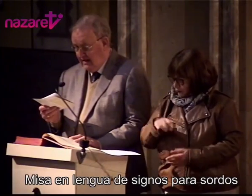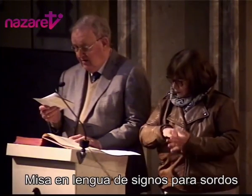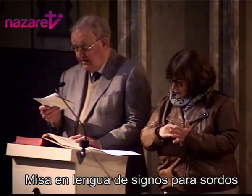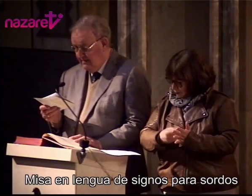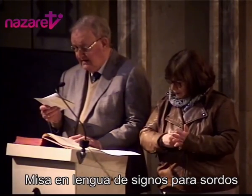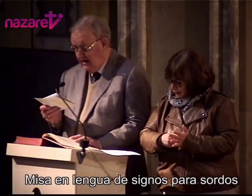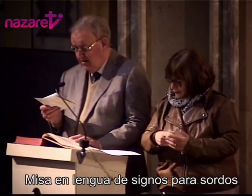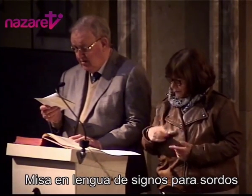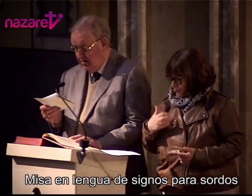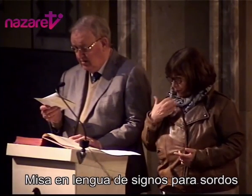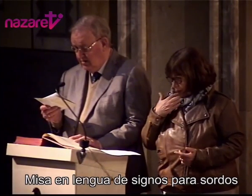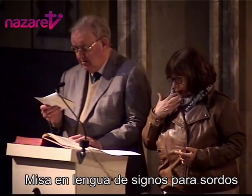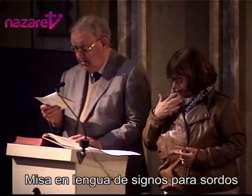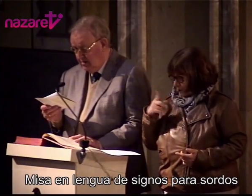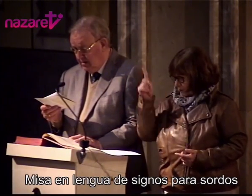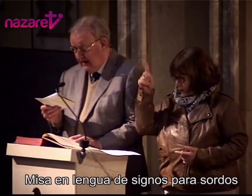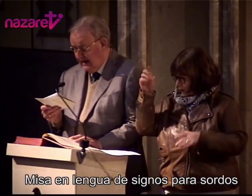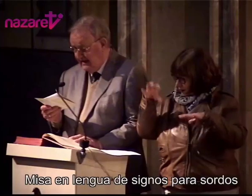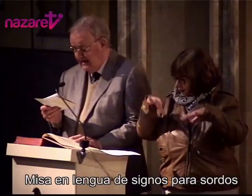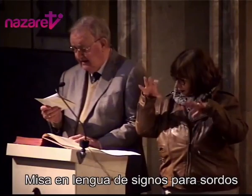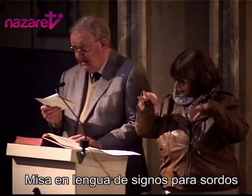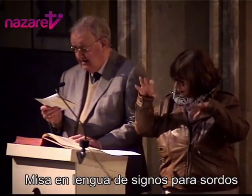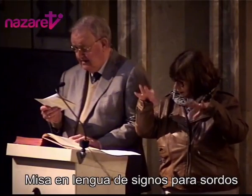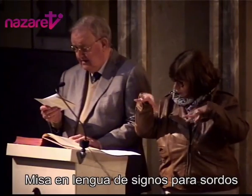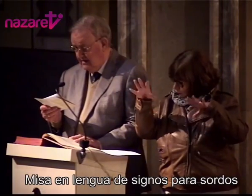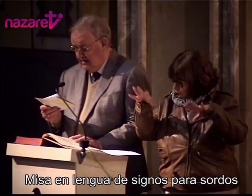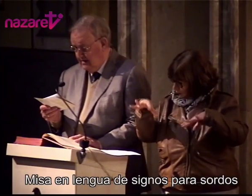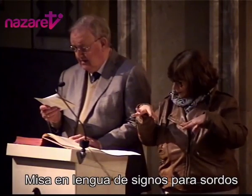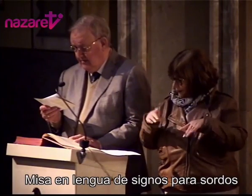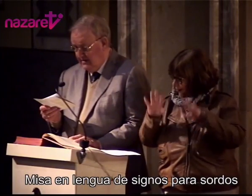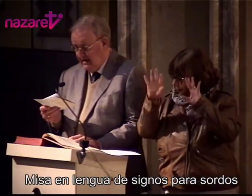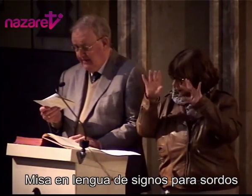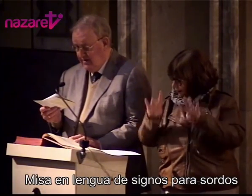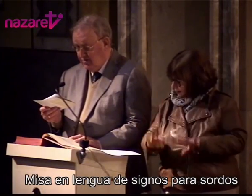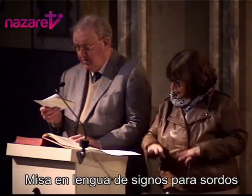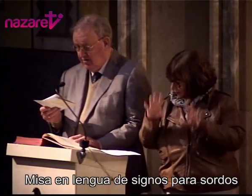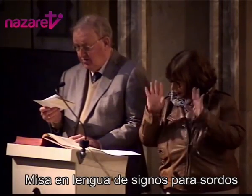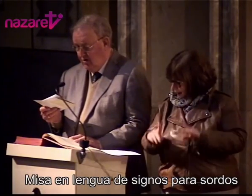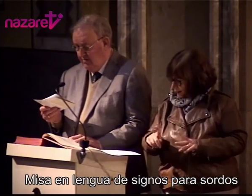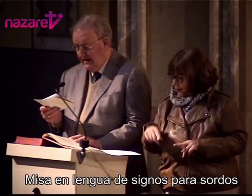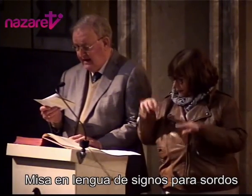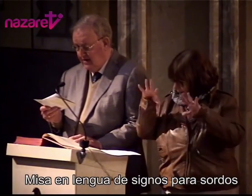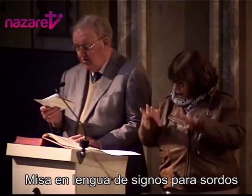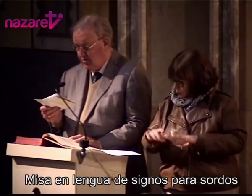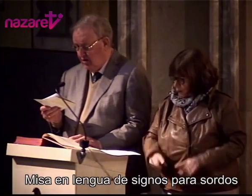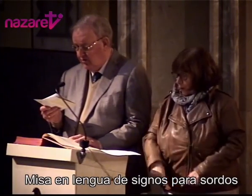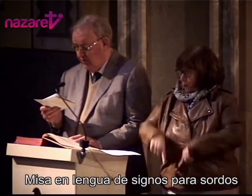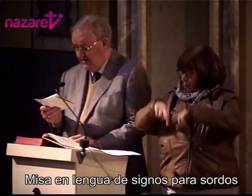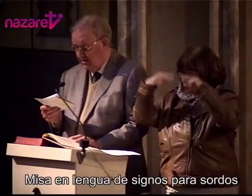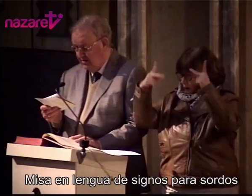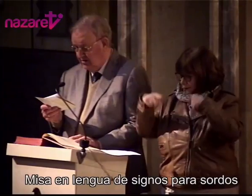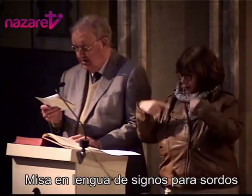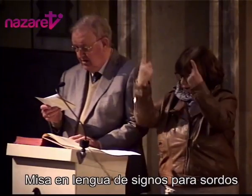Como el cielo es más alto que la tierra, mis caminos son más altos que